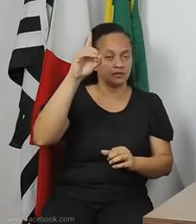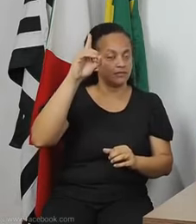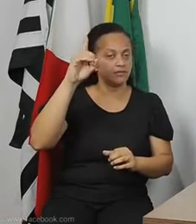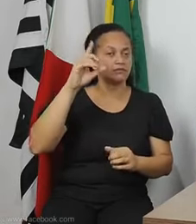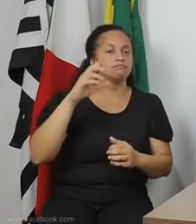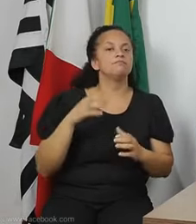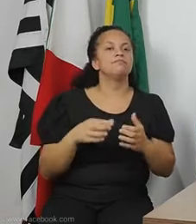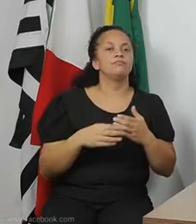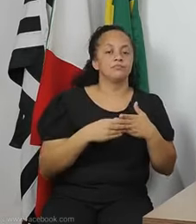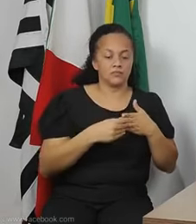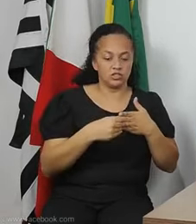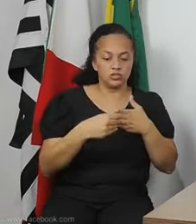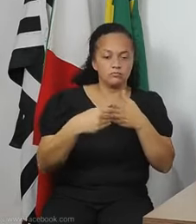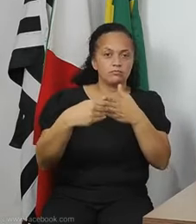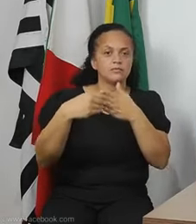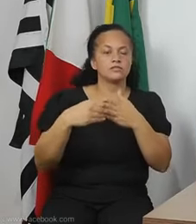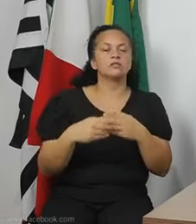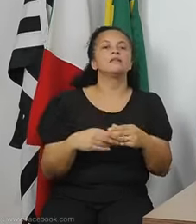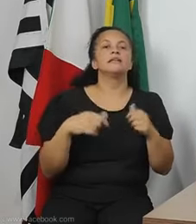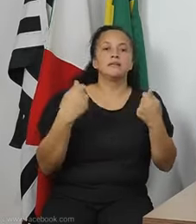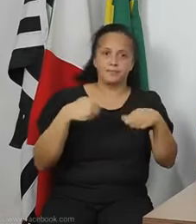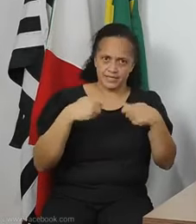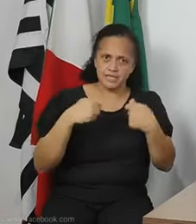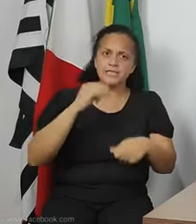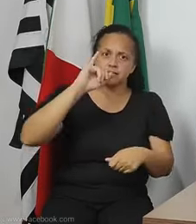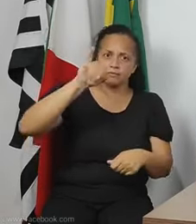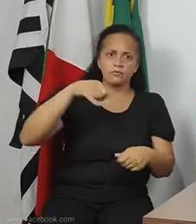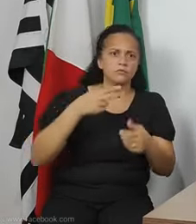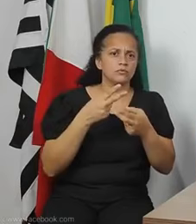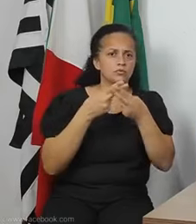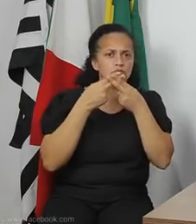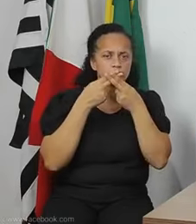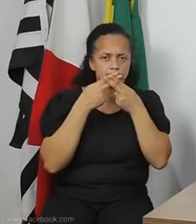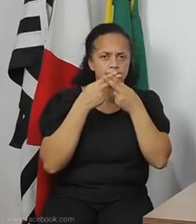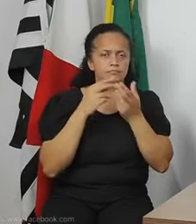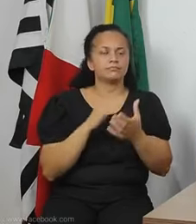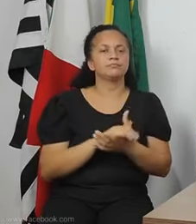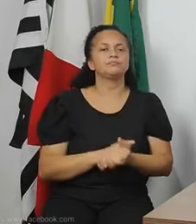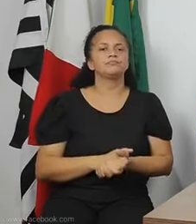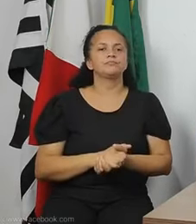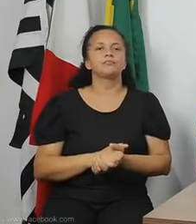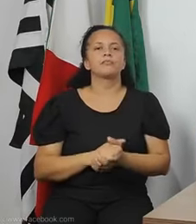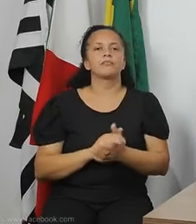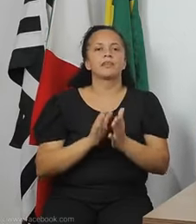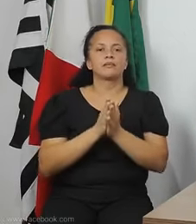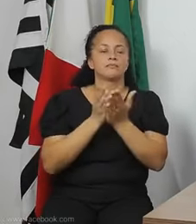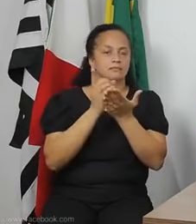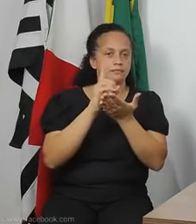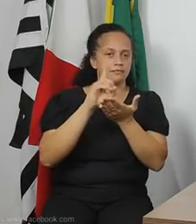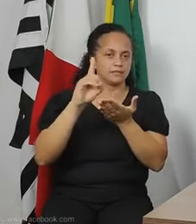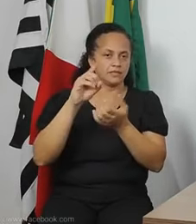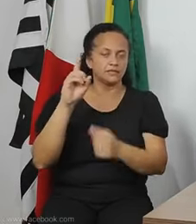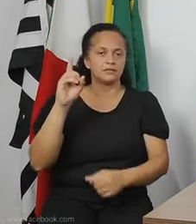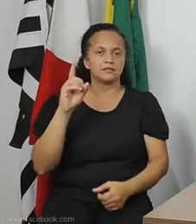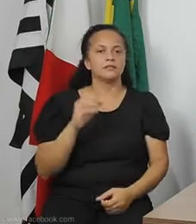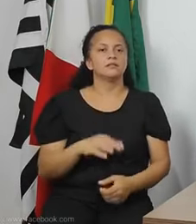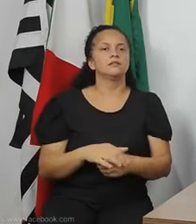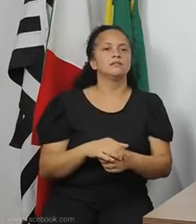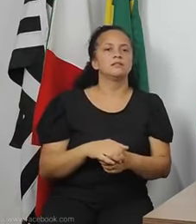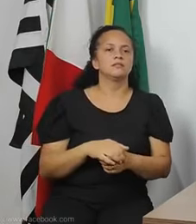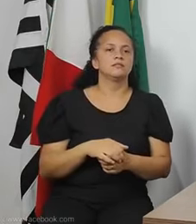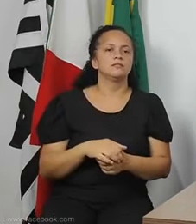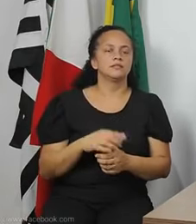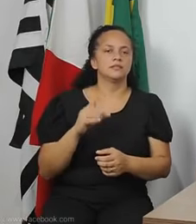jejuasse, né? E havia ali a prática do jejum. Lá no livro de Daniel também fala a respeito do jejum que